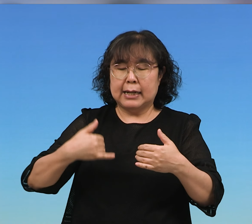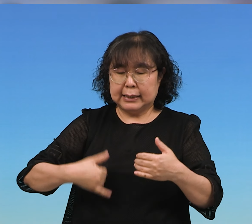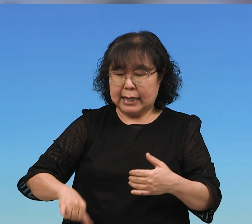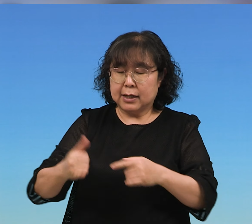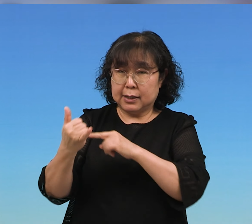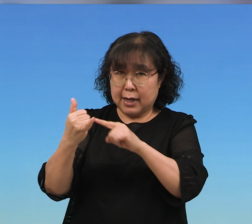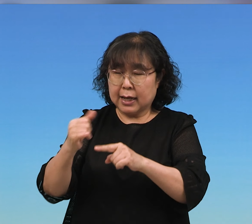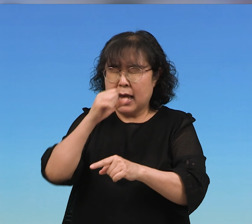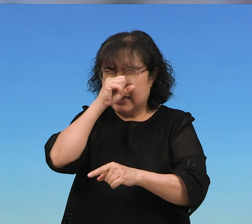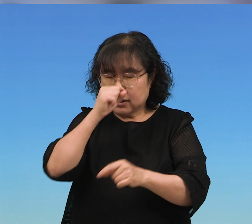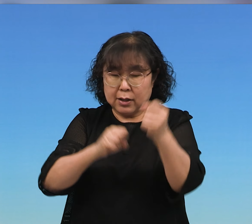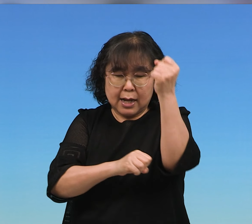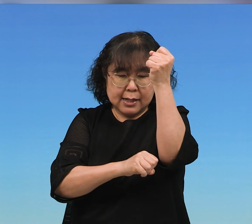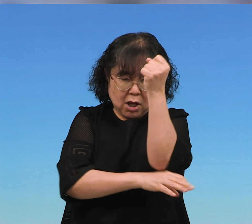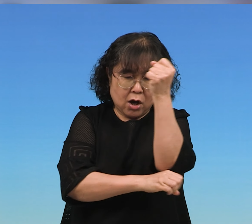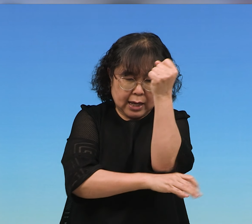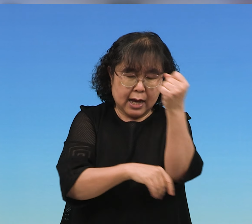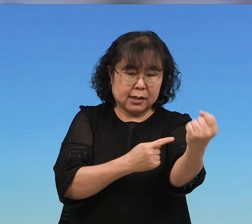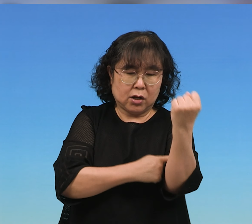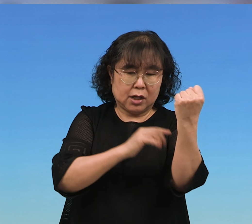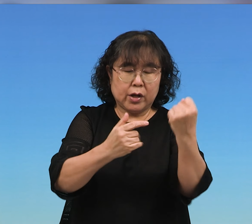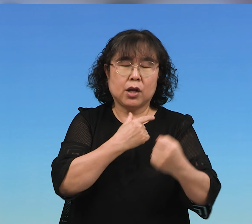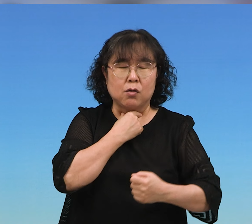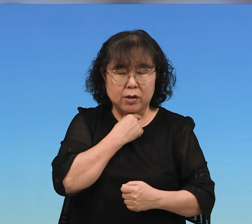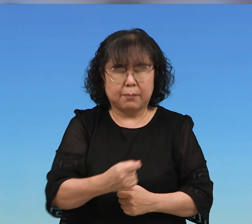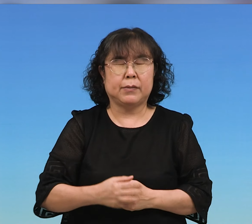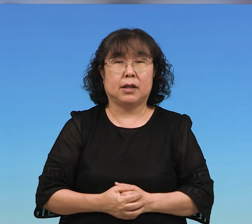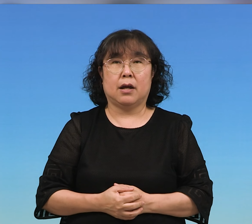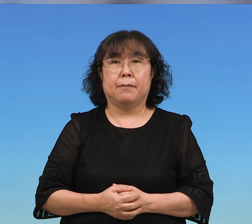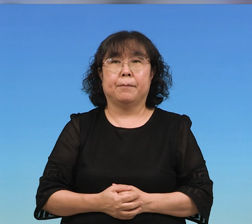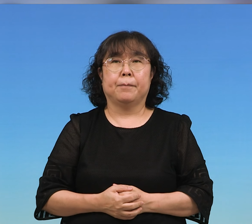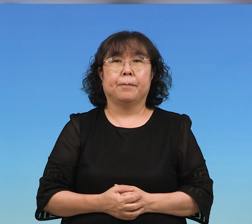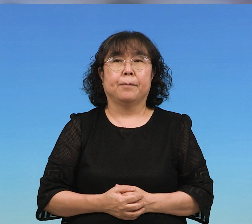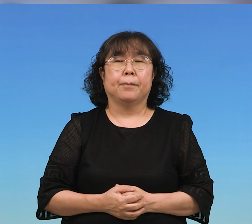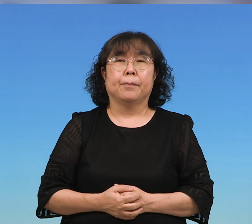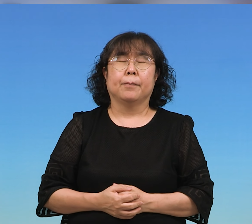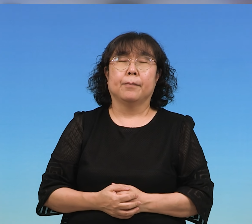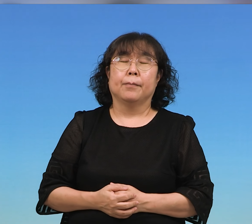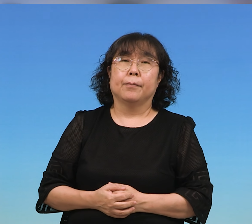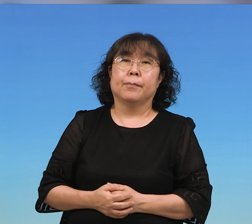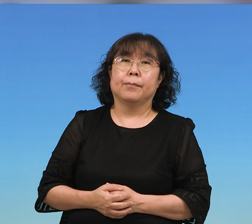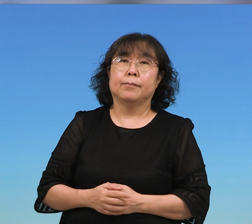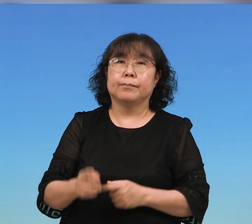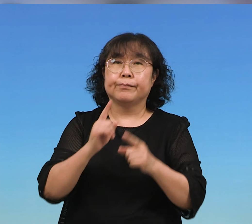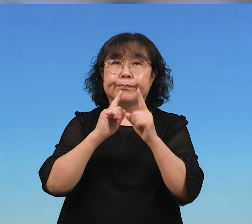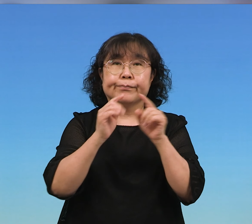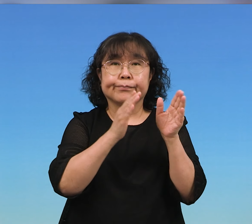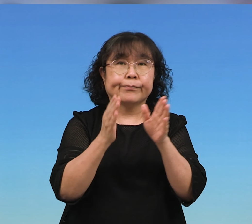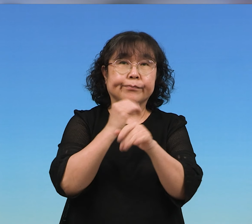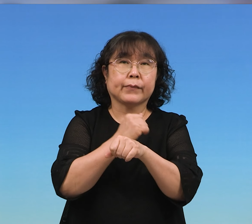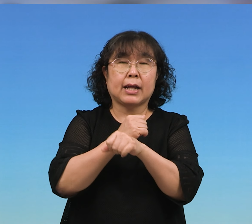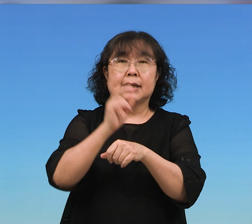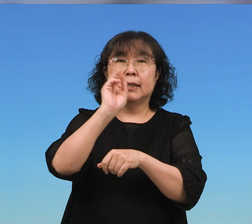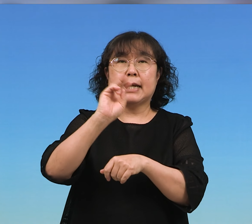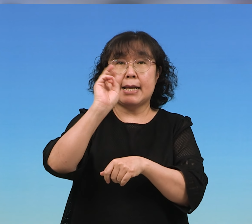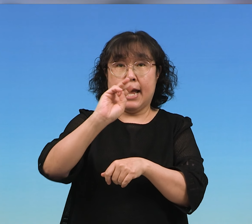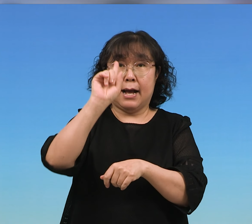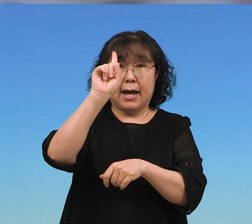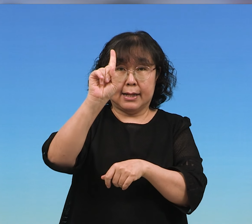우리 자녀들에게 선한 영향력이 되기를 원합니다. 오늘 저는 이